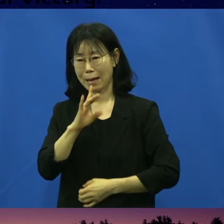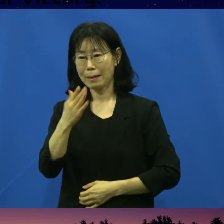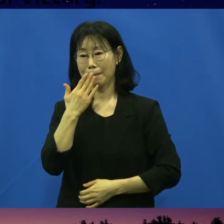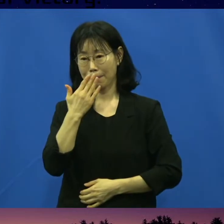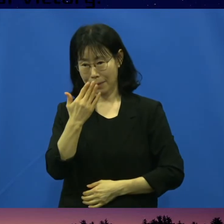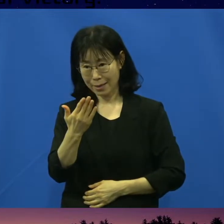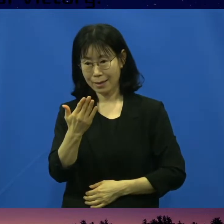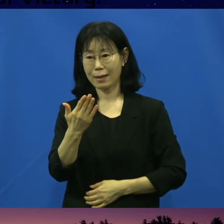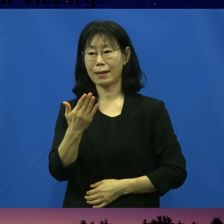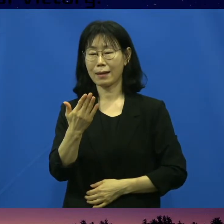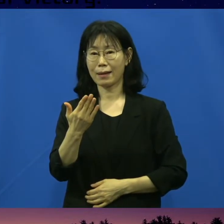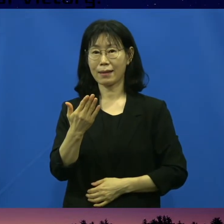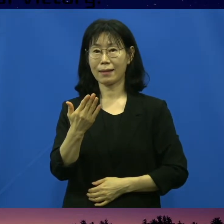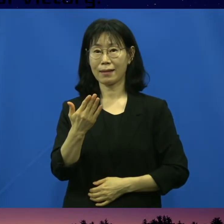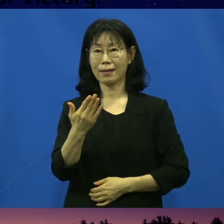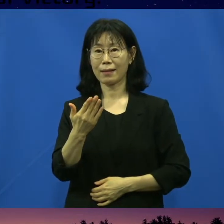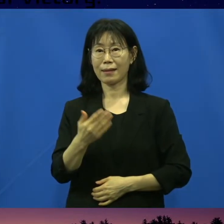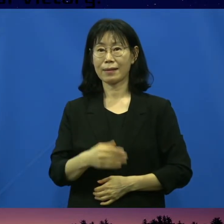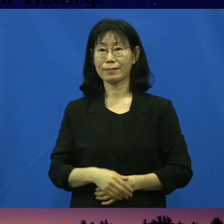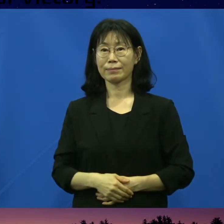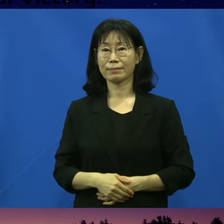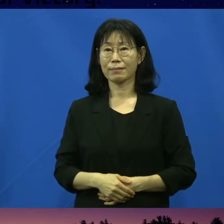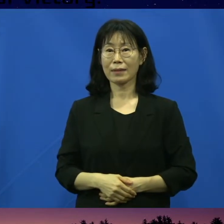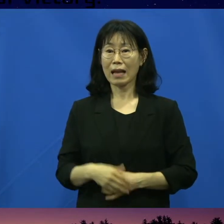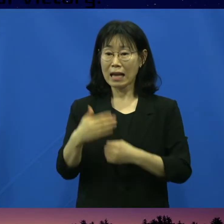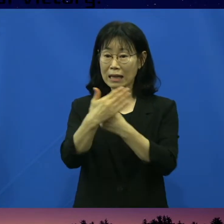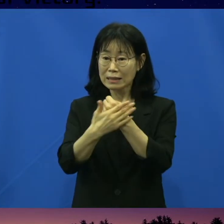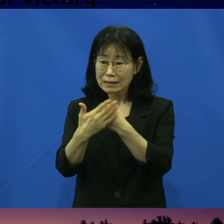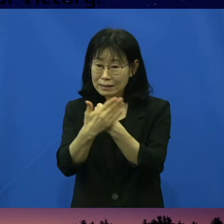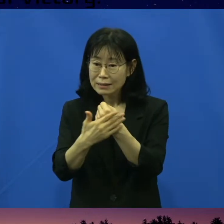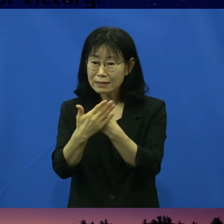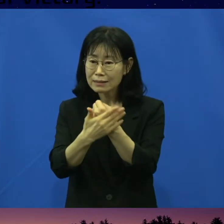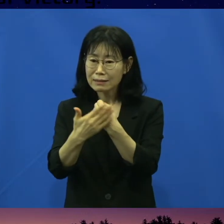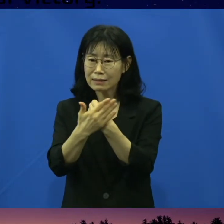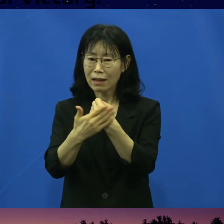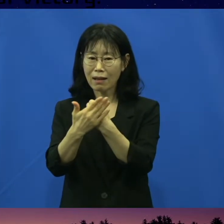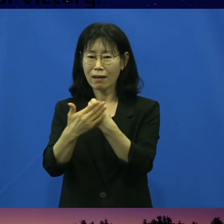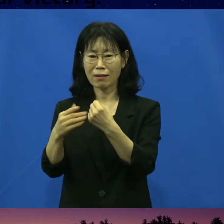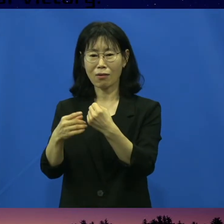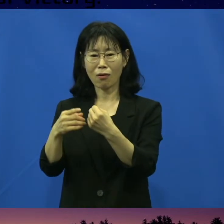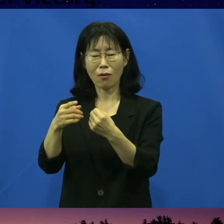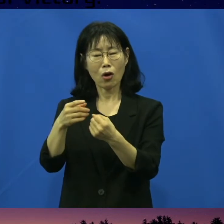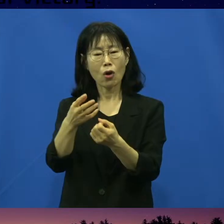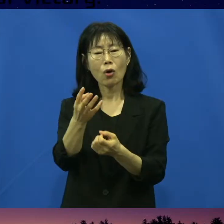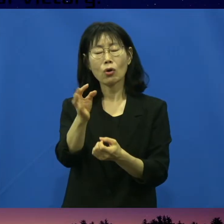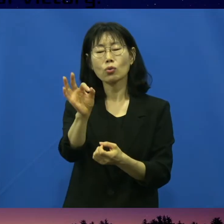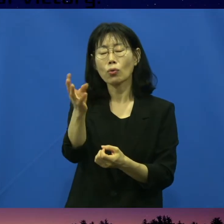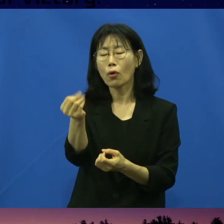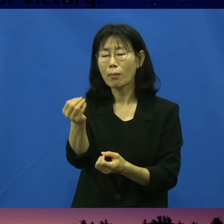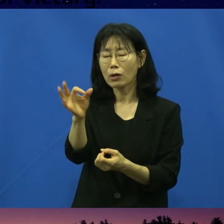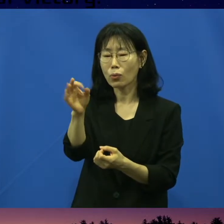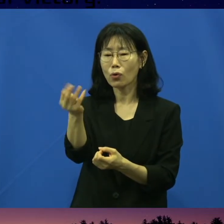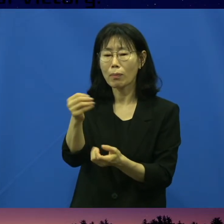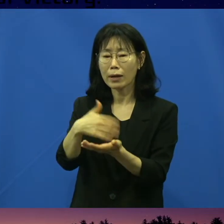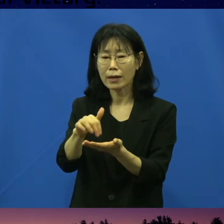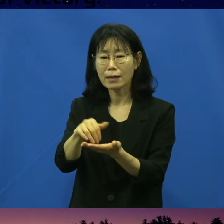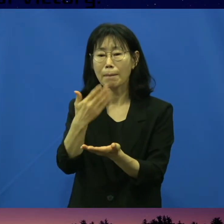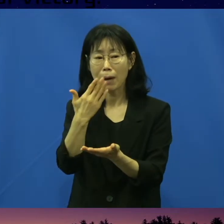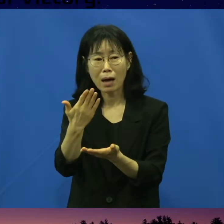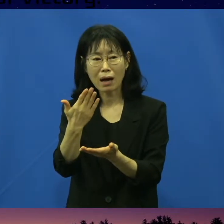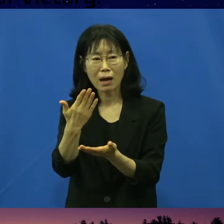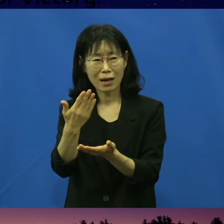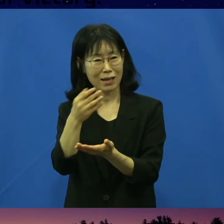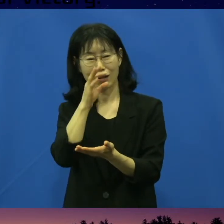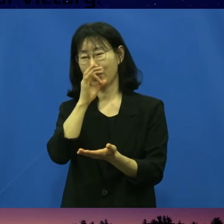얻는 것이 값이 전혀 없다는 얘기 아니에요. 너무 값이 엄청나니까 값을 매길 수 없다는 거예요. 그리스도를 어떻게 값을 매길